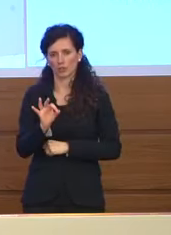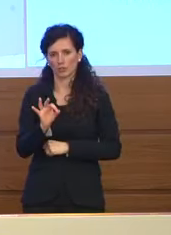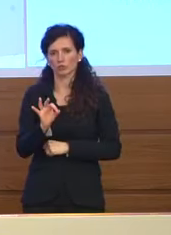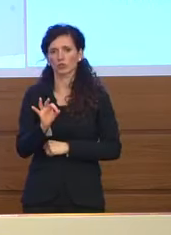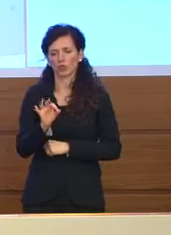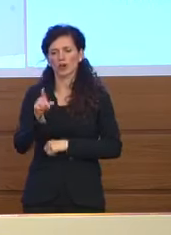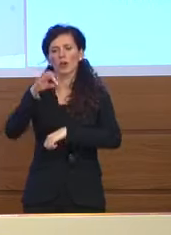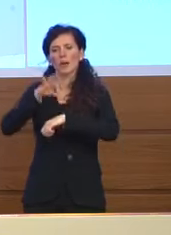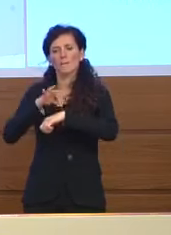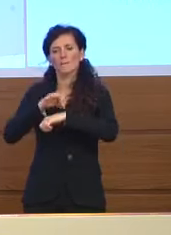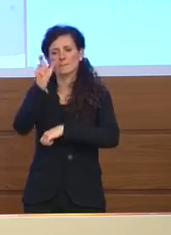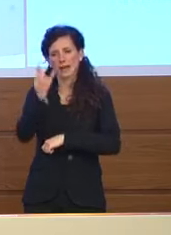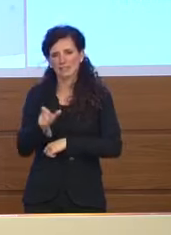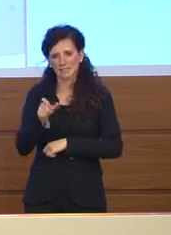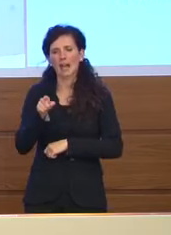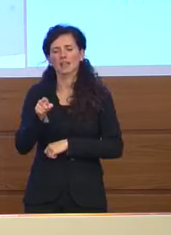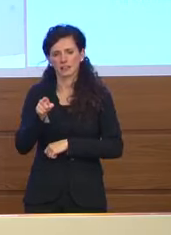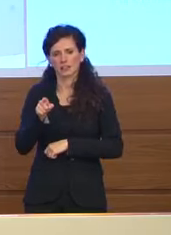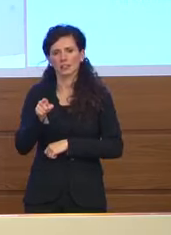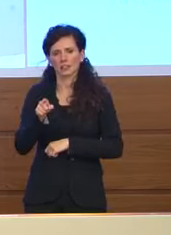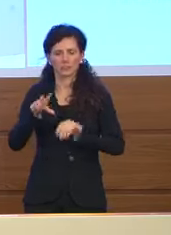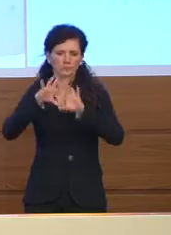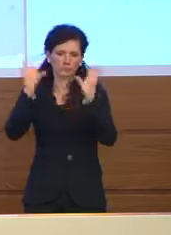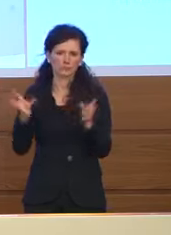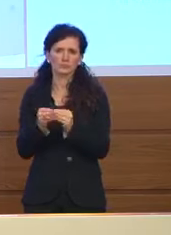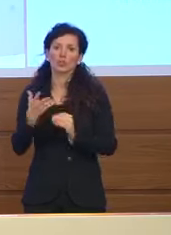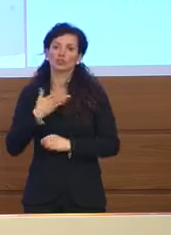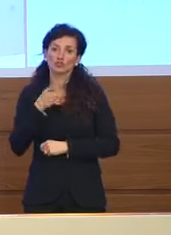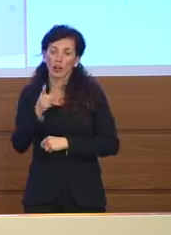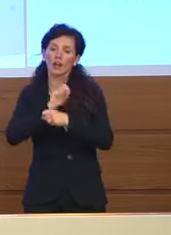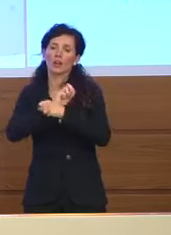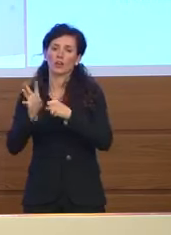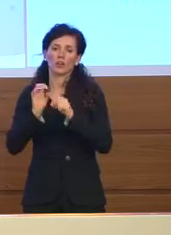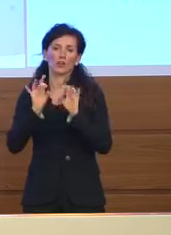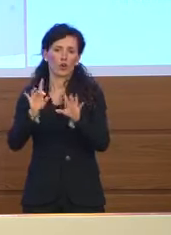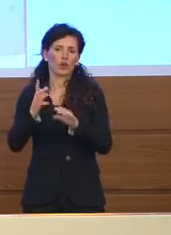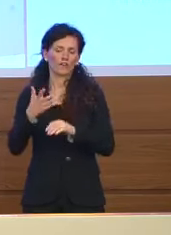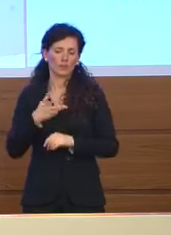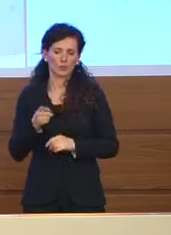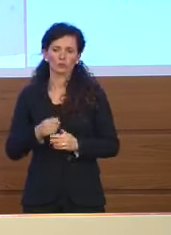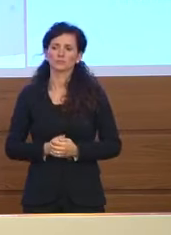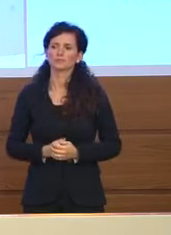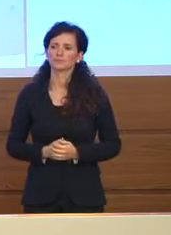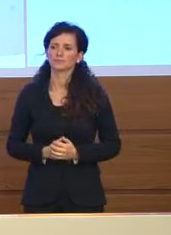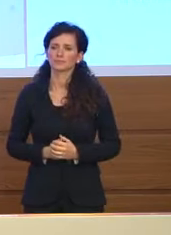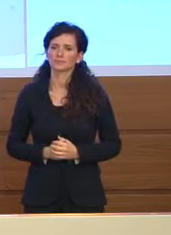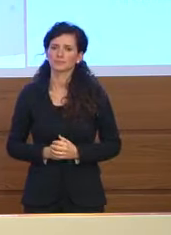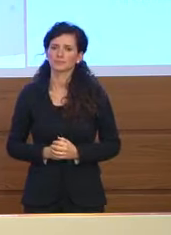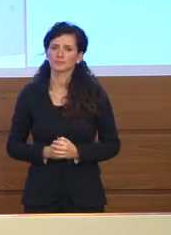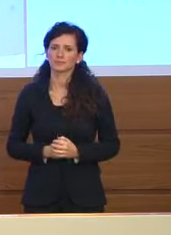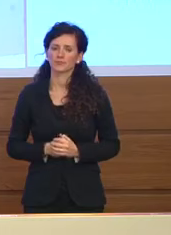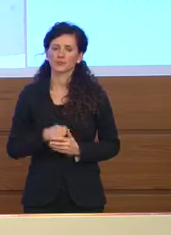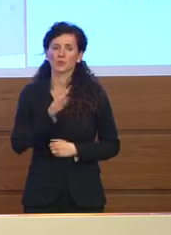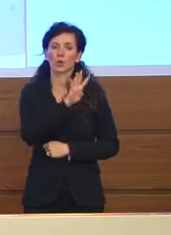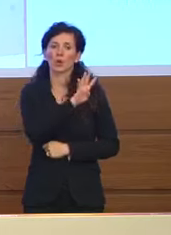dei pazienti complessivamente affetti da covip oggi registriamo